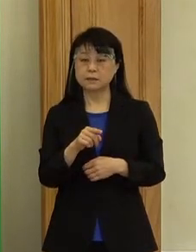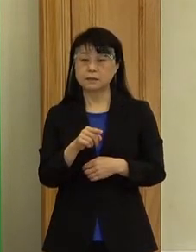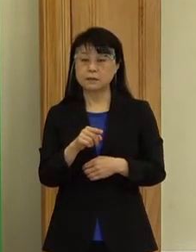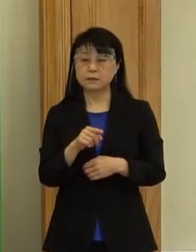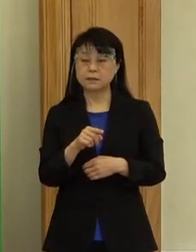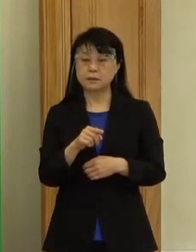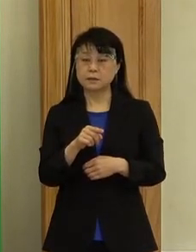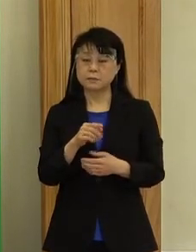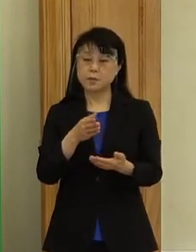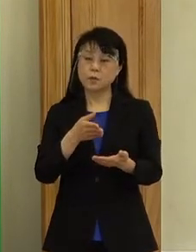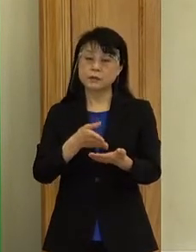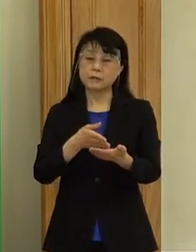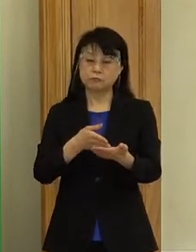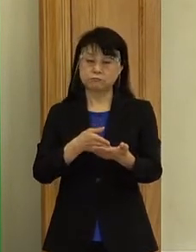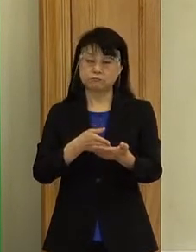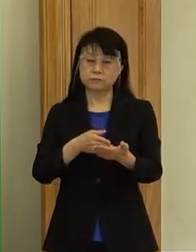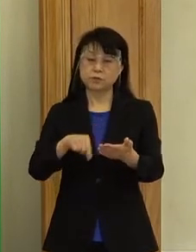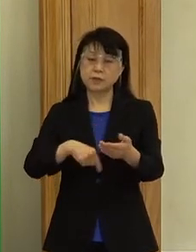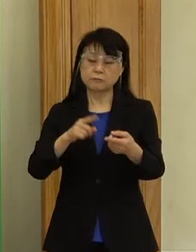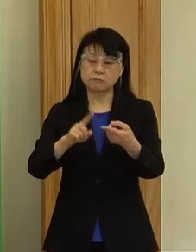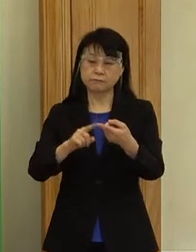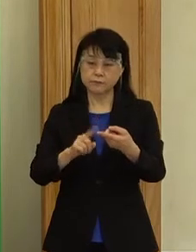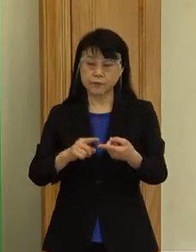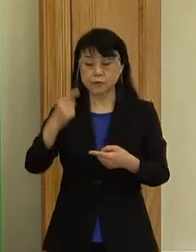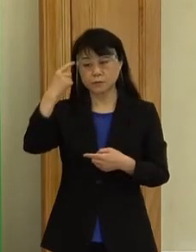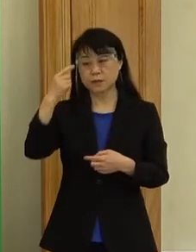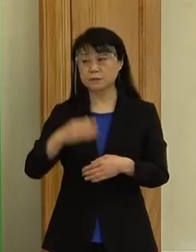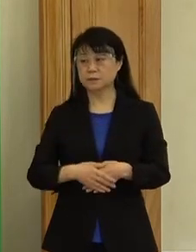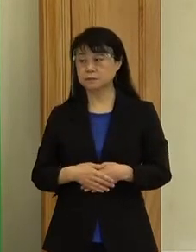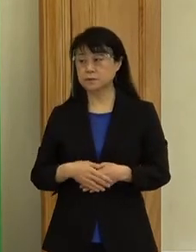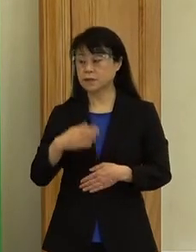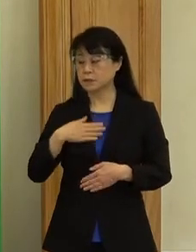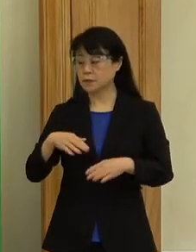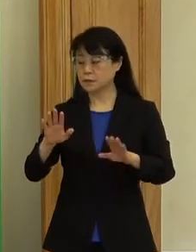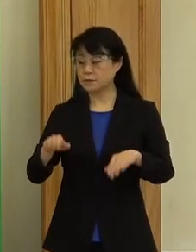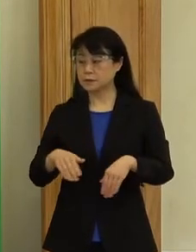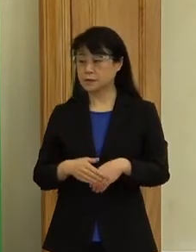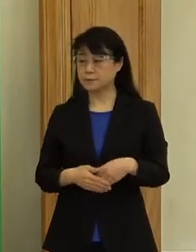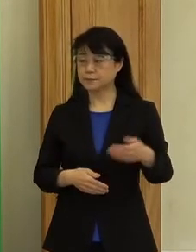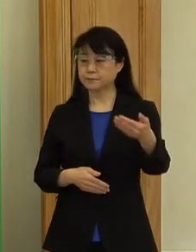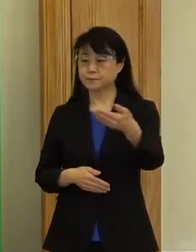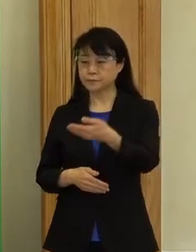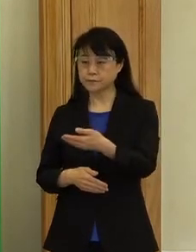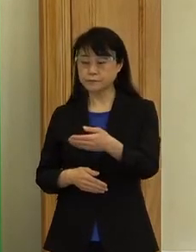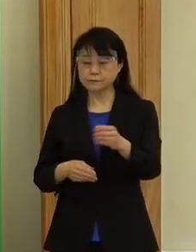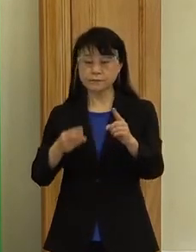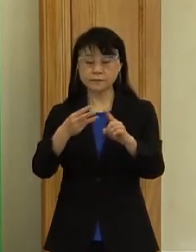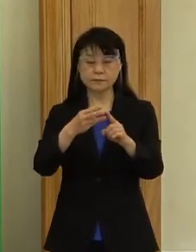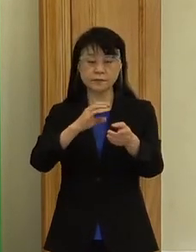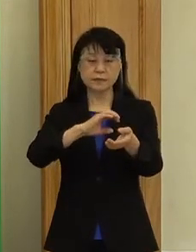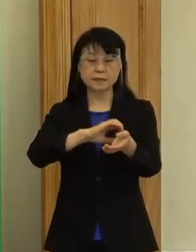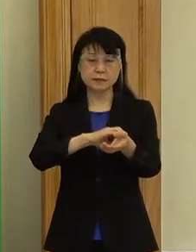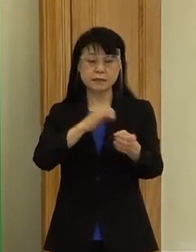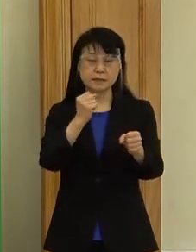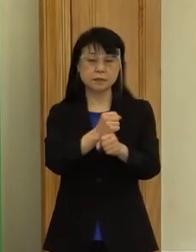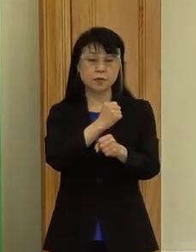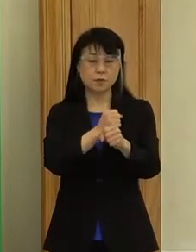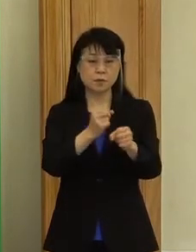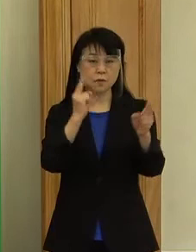な話だというふうに思います。はい、 わかりました。すみません、日光に追加で質問させて